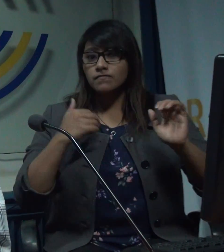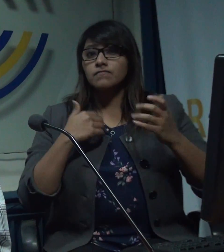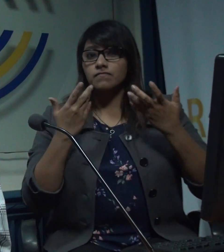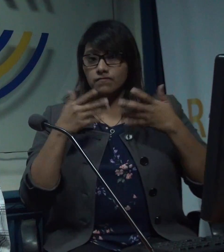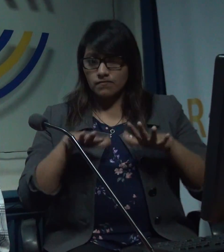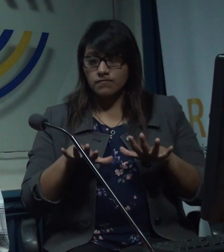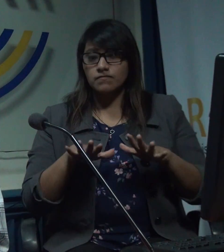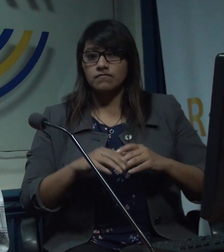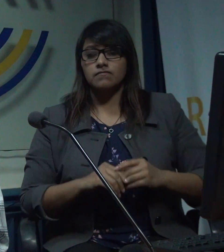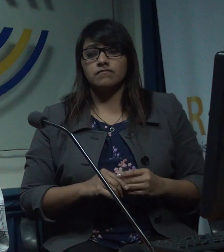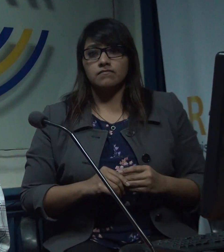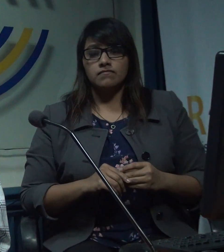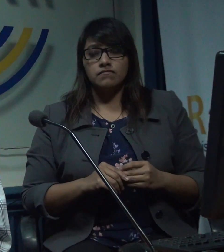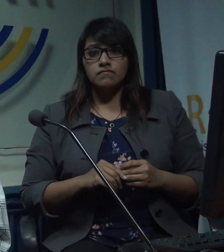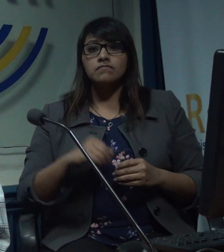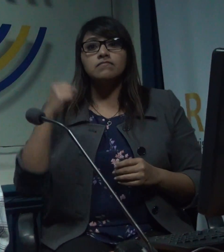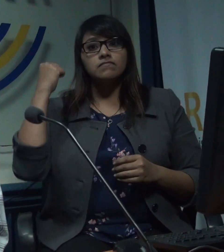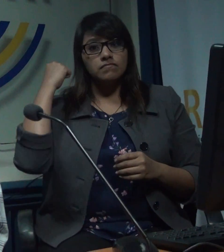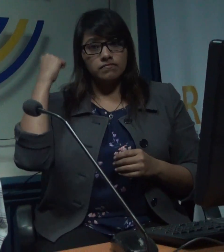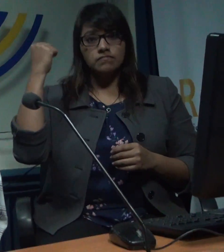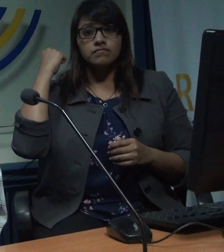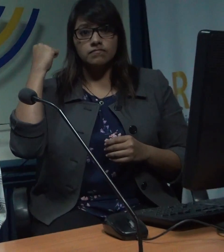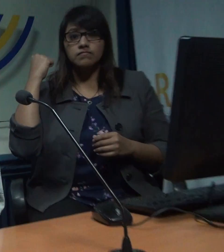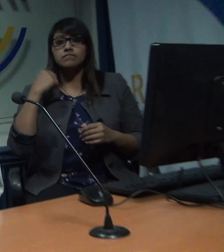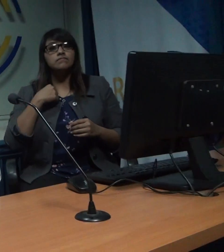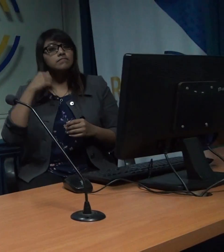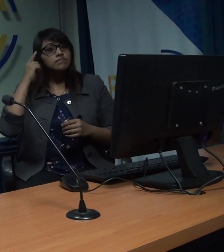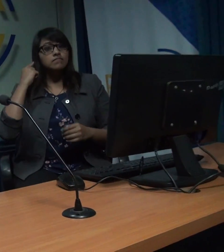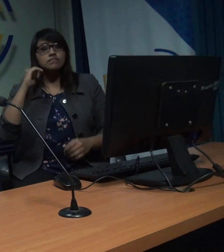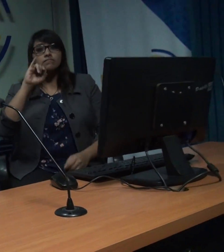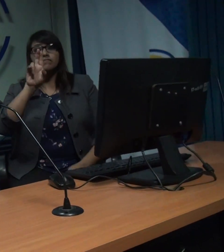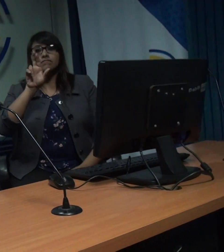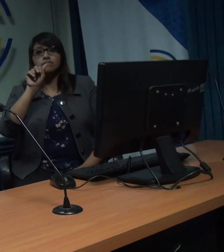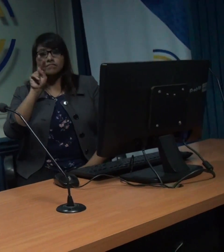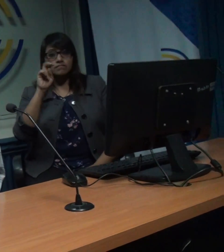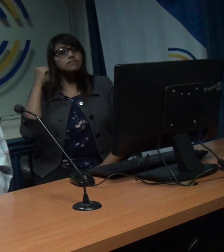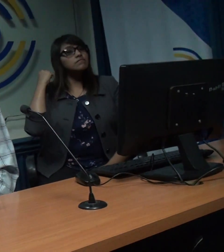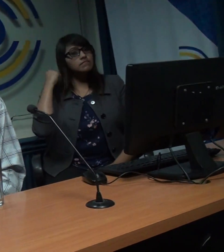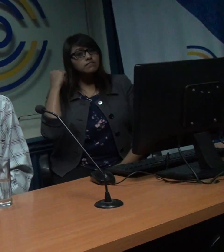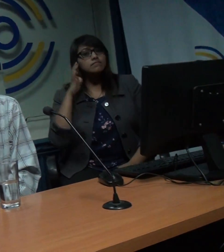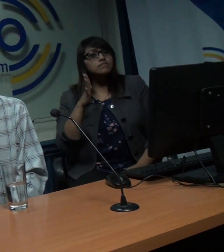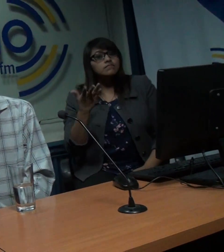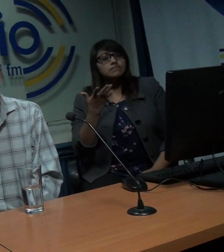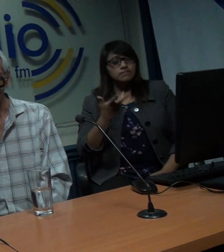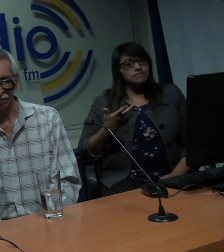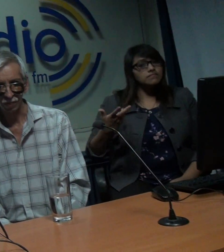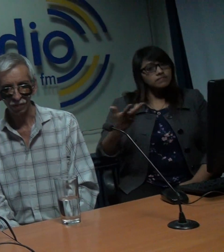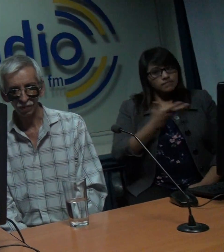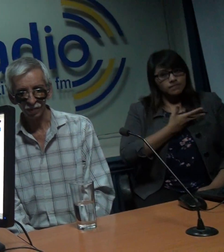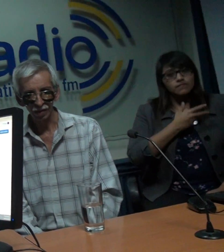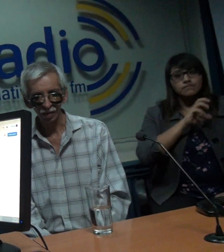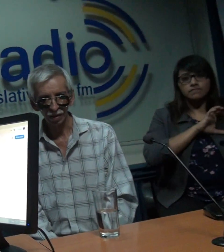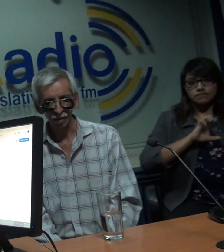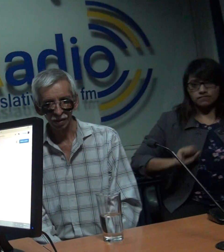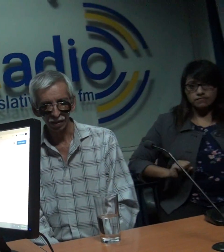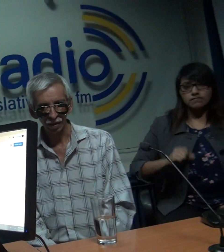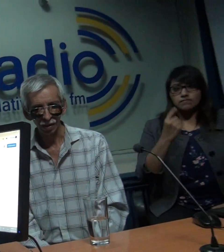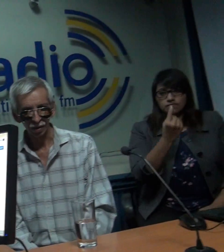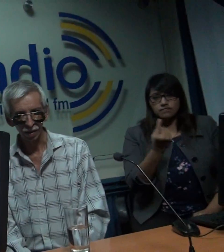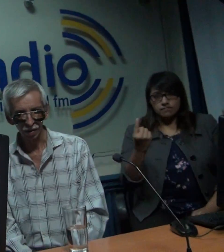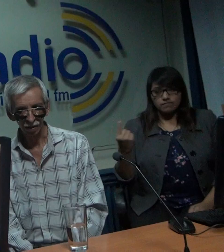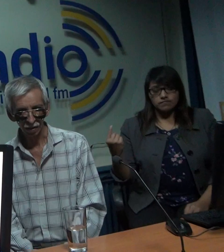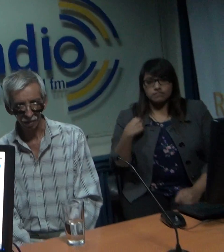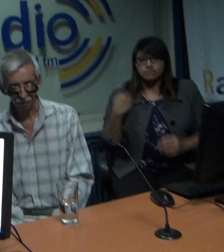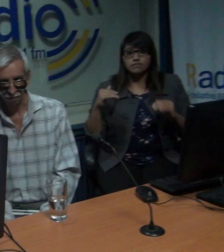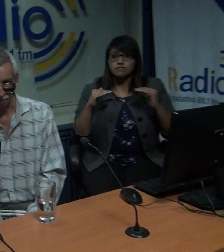esta problemática. Algo que es importante también, Juan Antonio, es el hecho de que como ciudadanos salvadoreños tenemos también